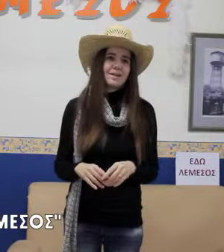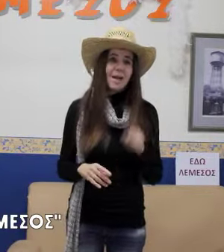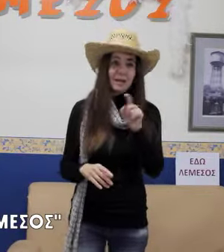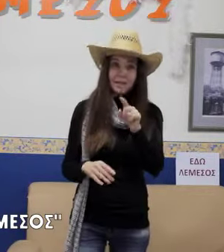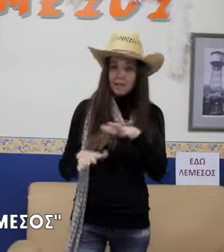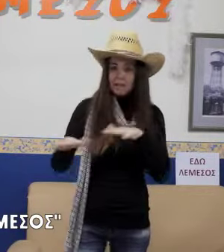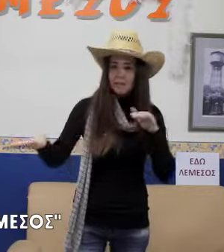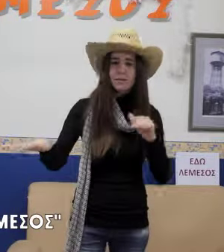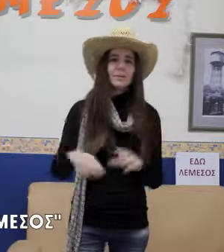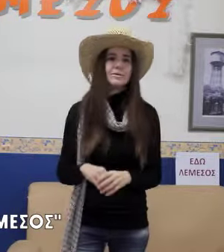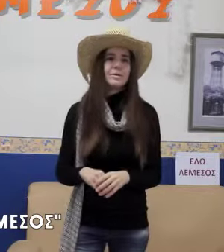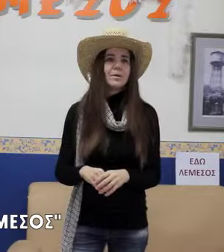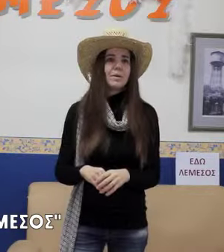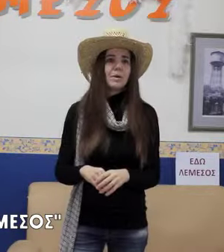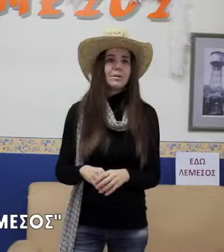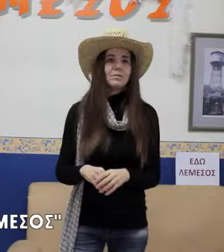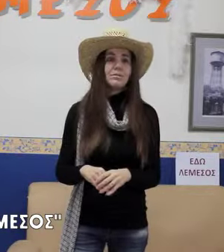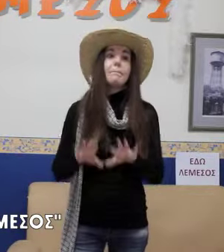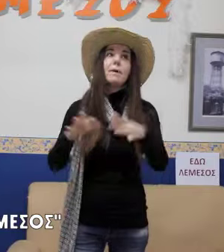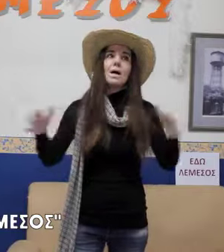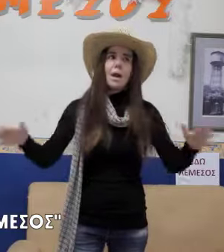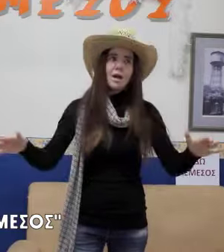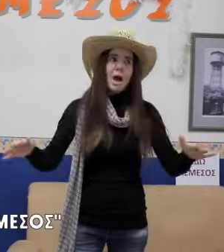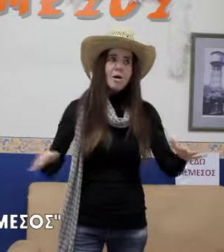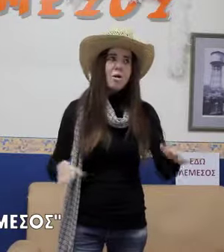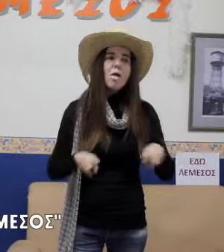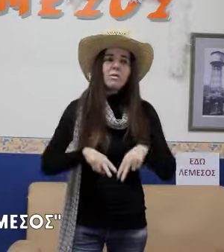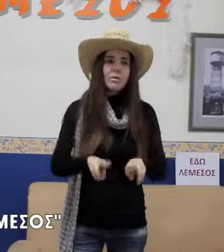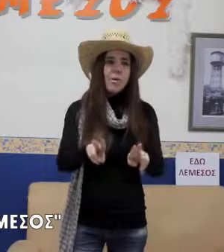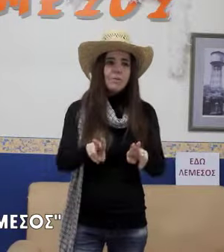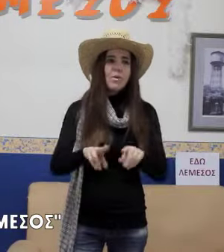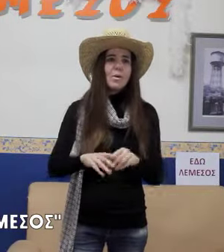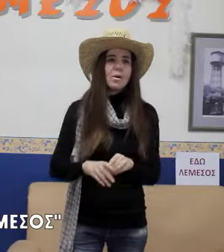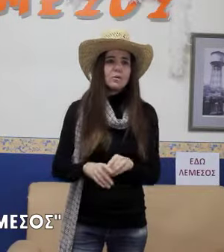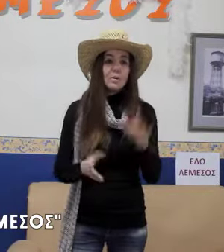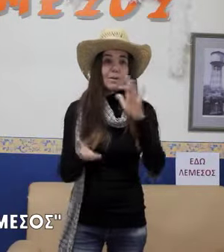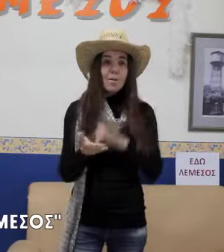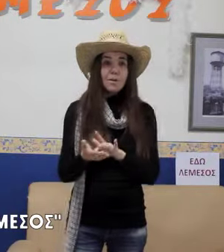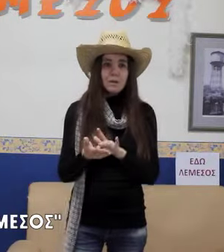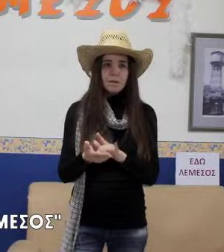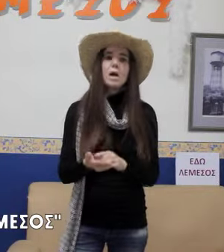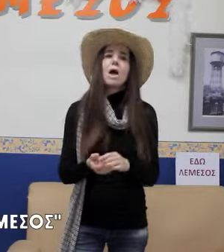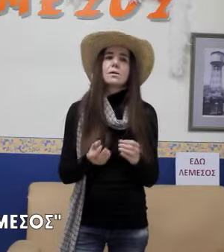Εκκίνηση. Παραλιακός δρόμος απέναντι από το κέντρο εξυπηρέτησης του